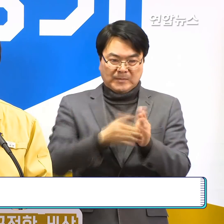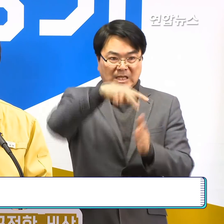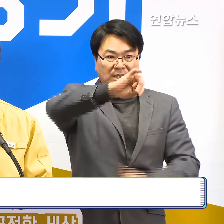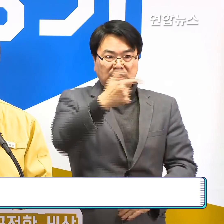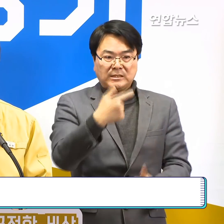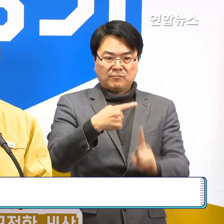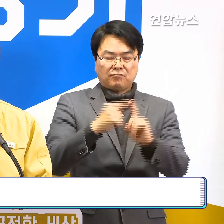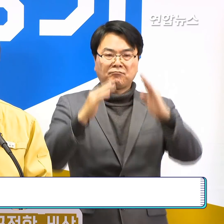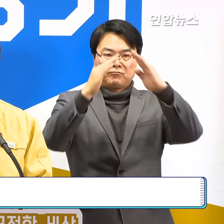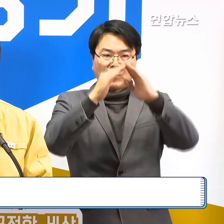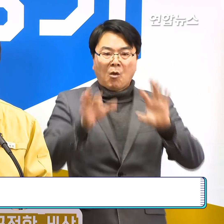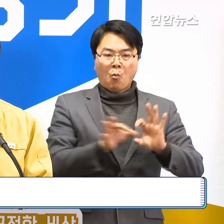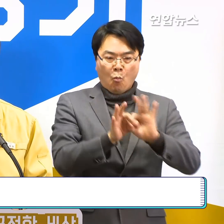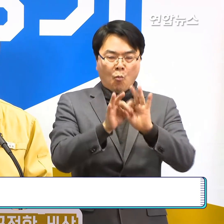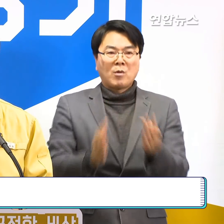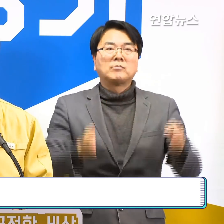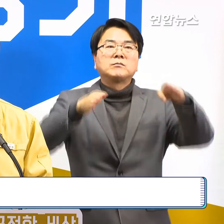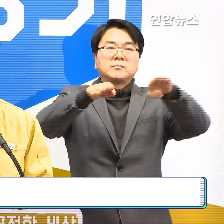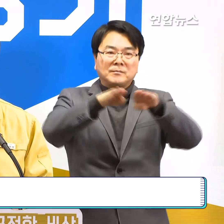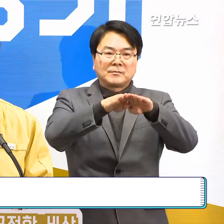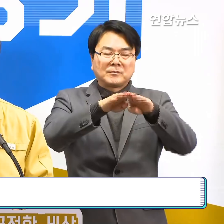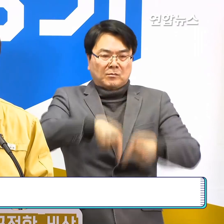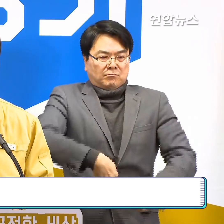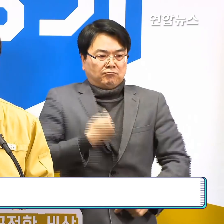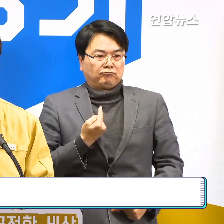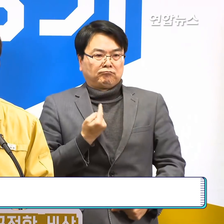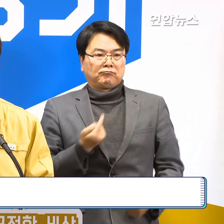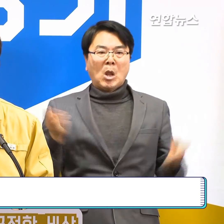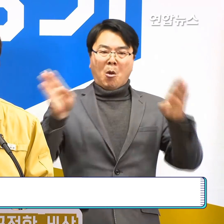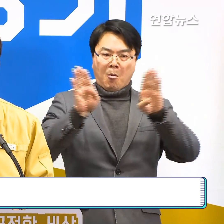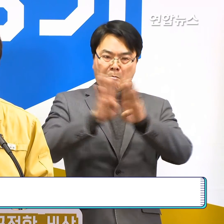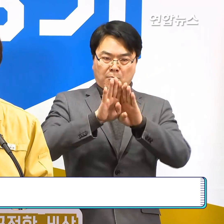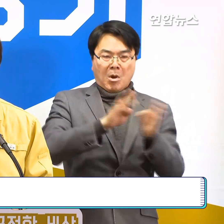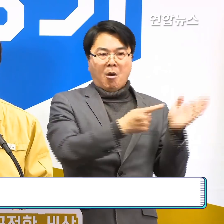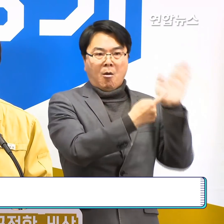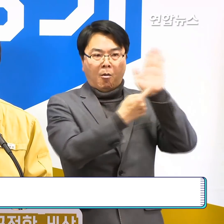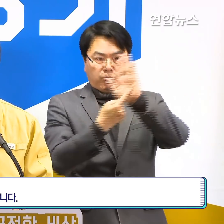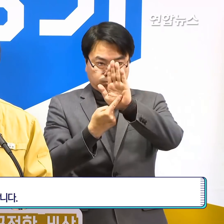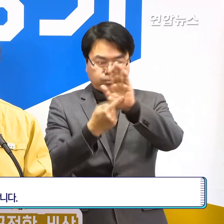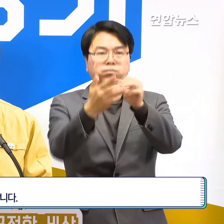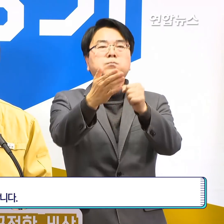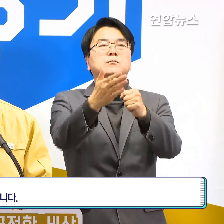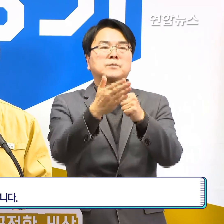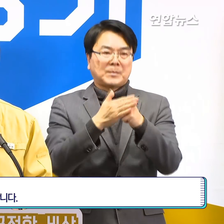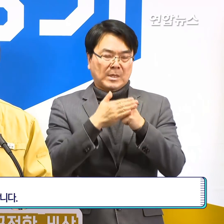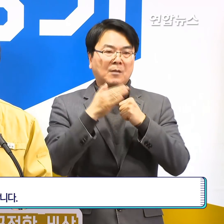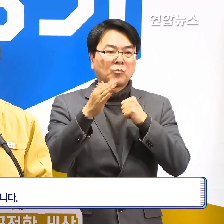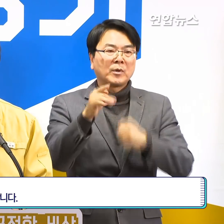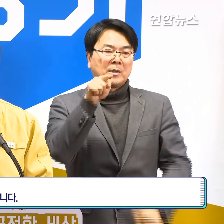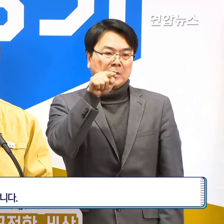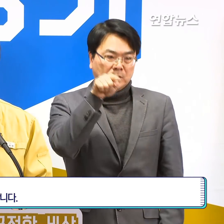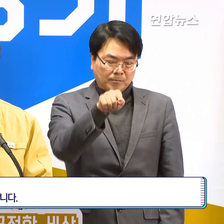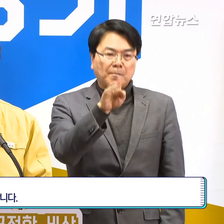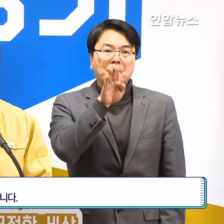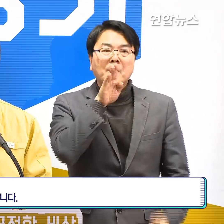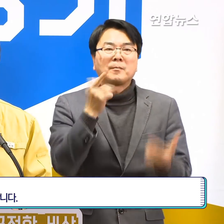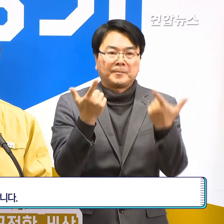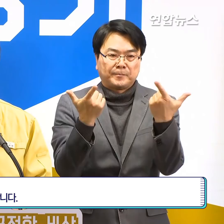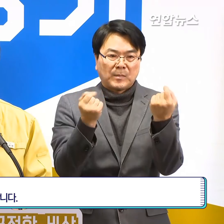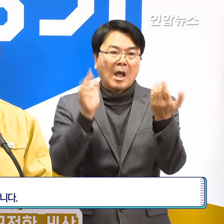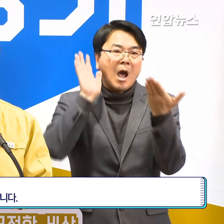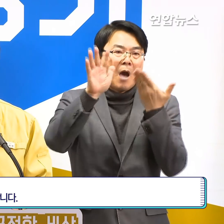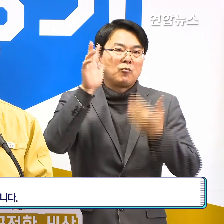교회가 관련 시설을 스스로 폐쇄하였다고 발표했으므로 이 역시 이번